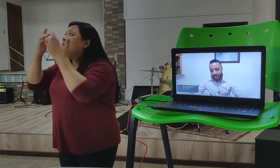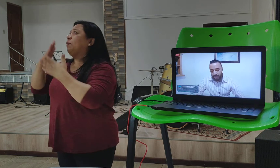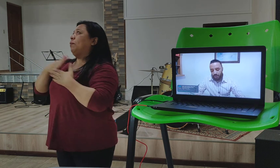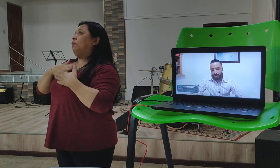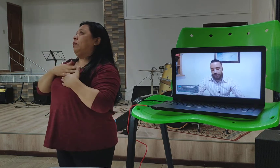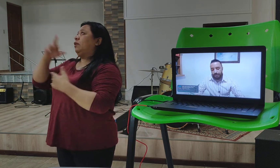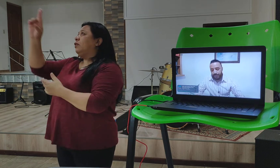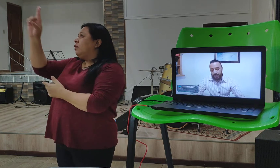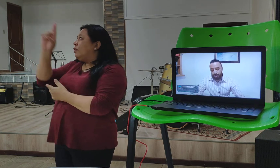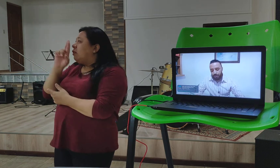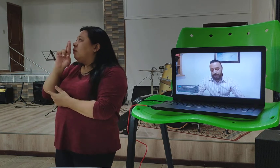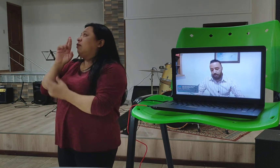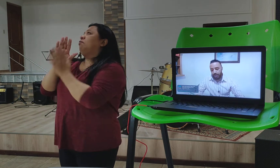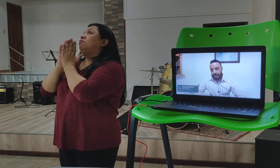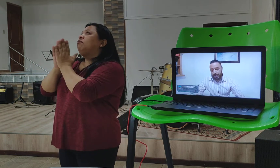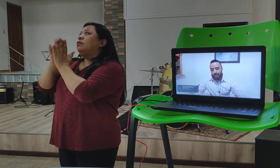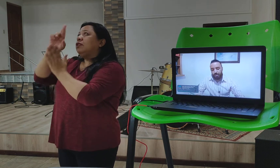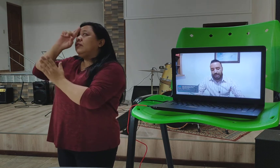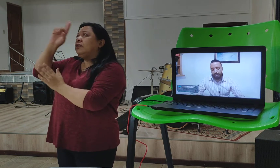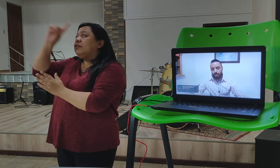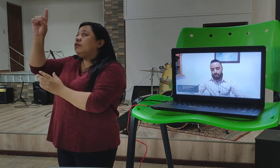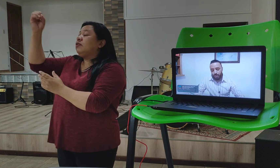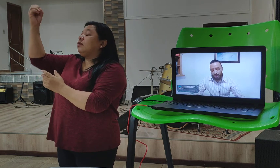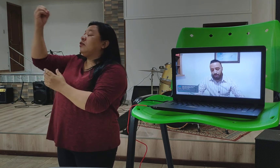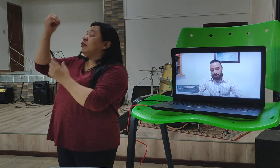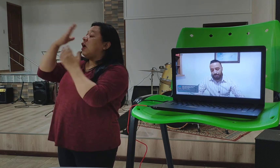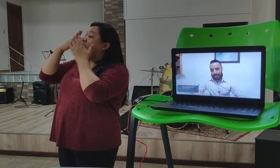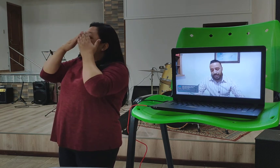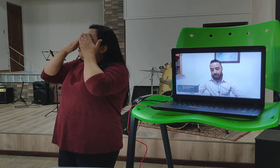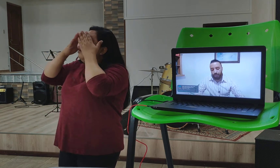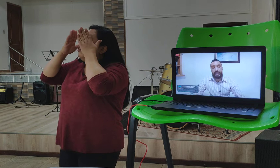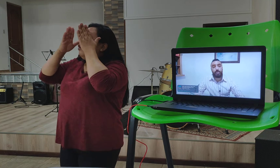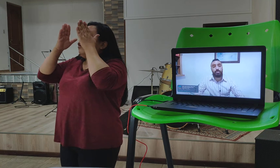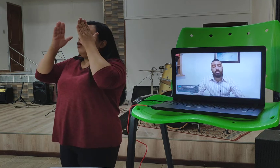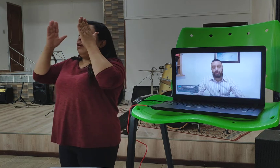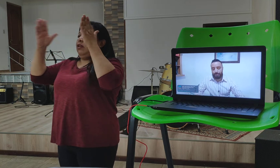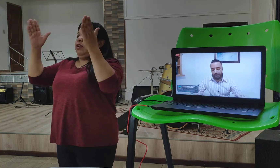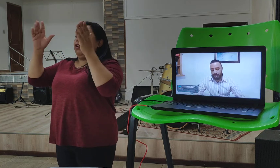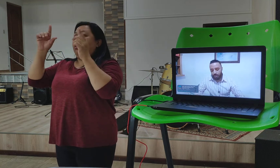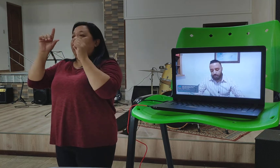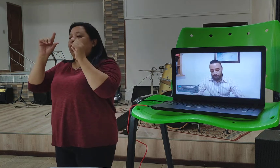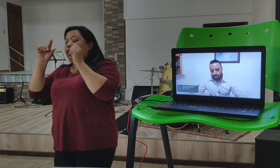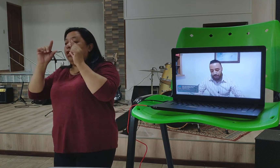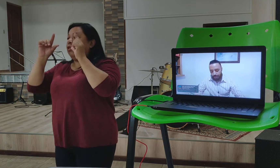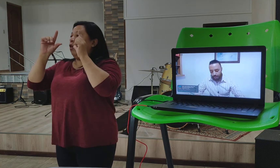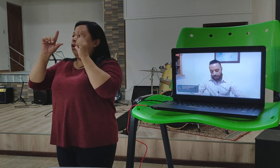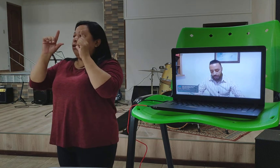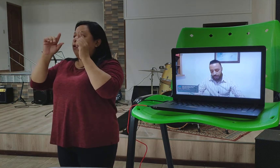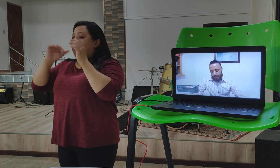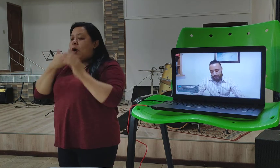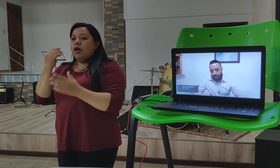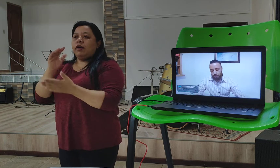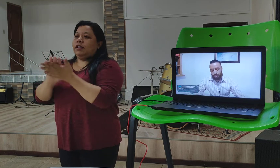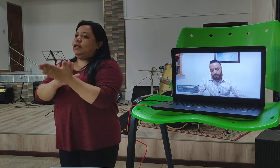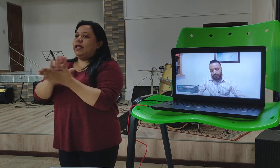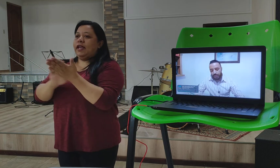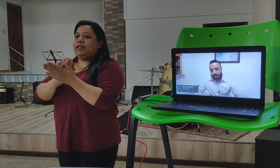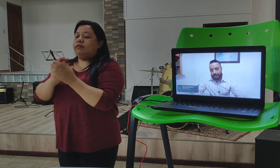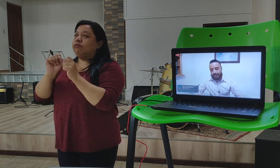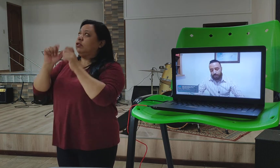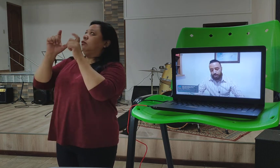responde-me, Senhor, Deus meu, ilumina-me os olhos para que eu não durma o sono da morte, para que